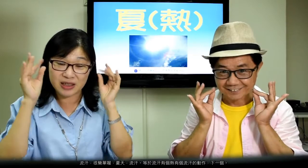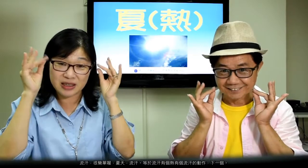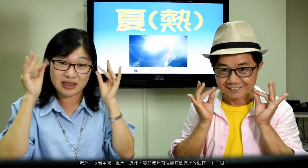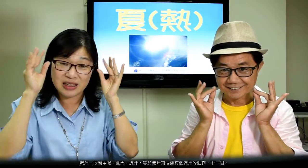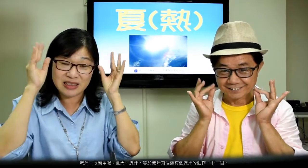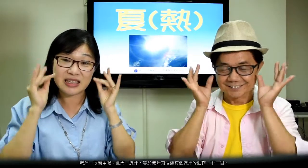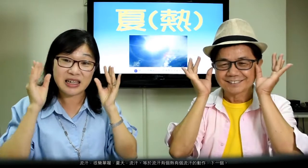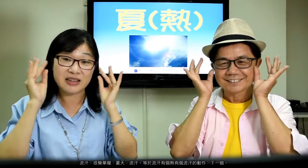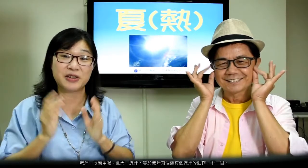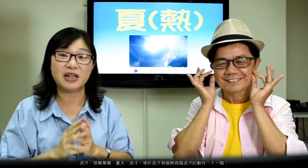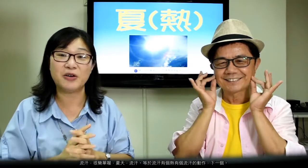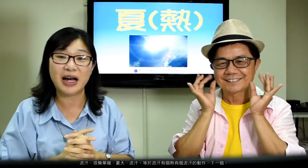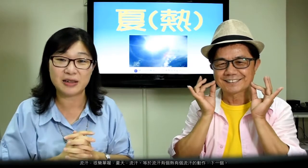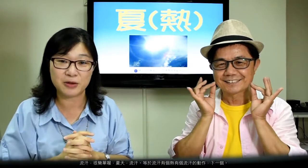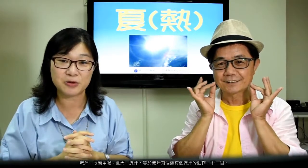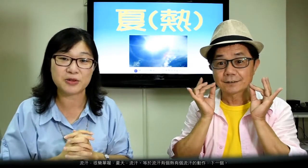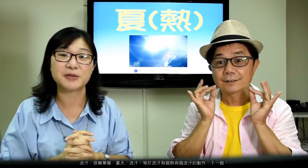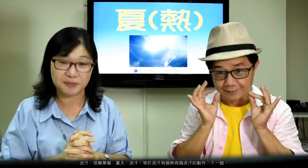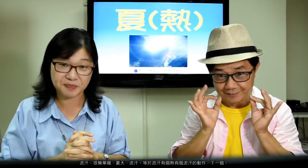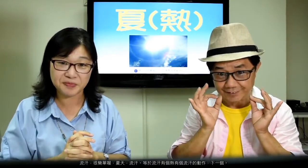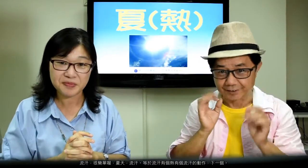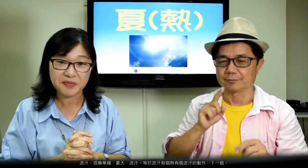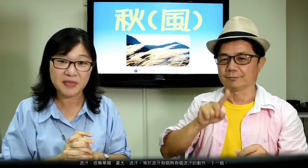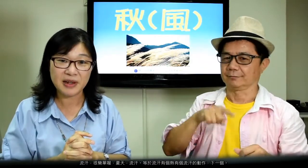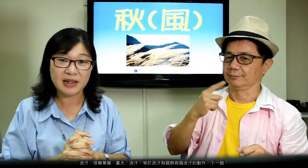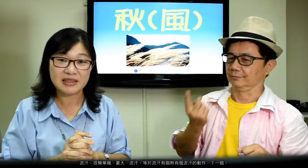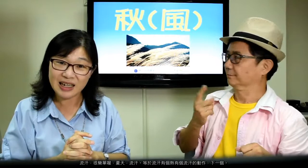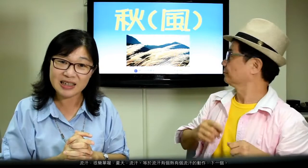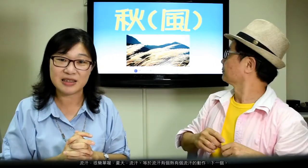个热，有个流汗的动作。下一个，